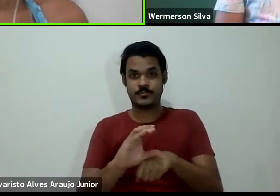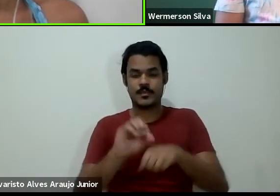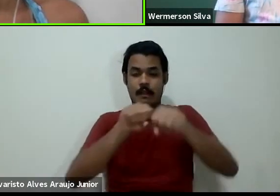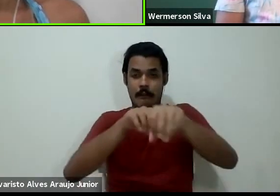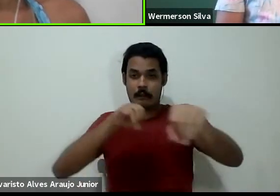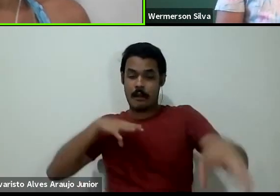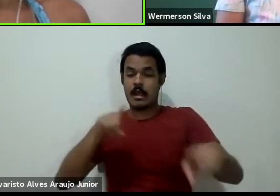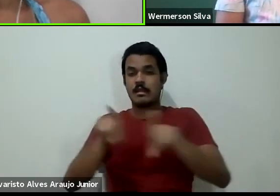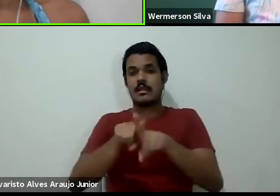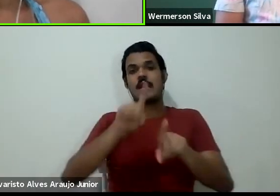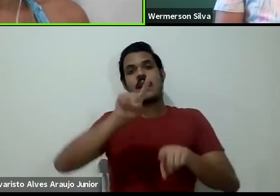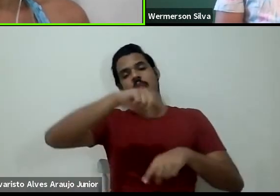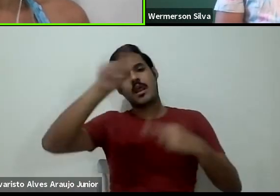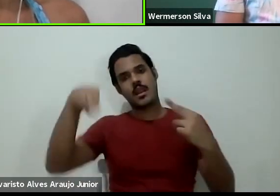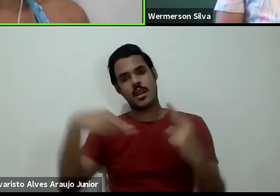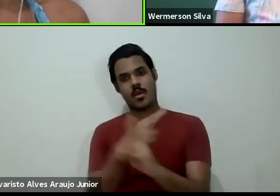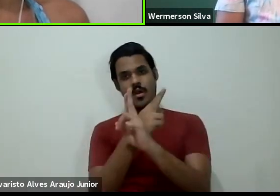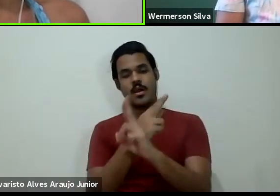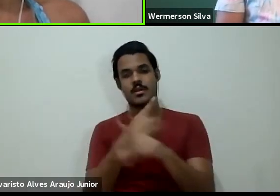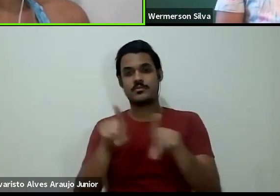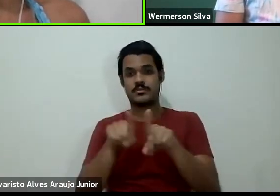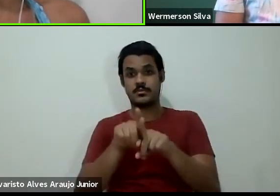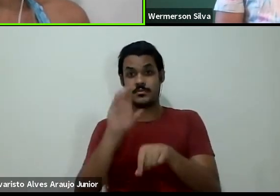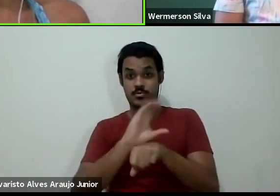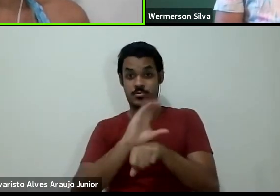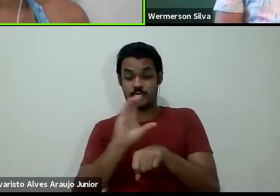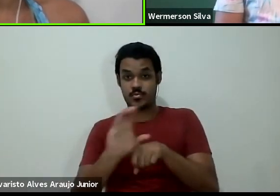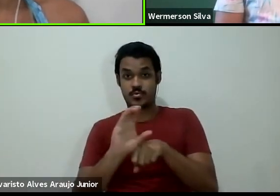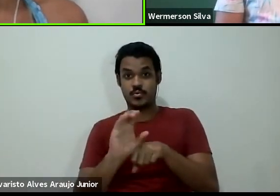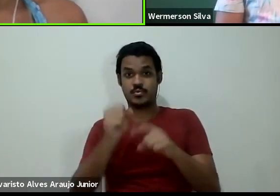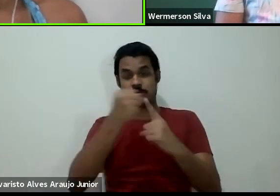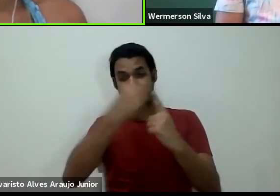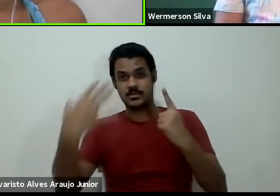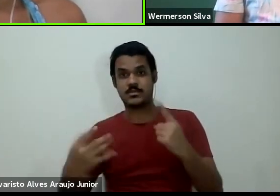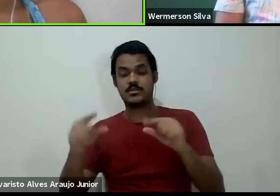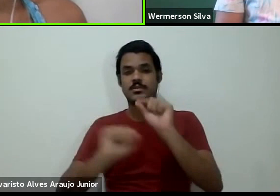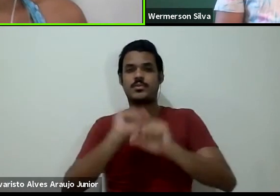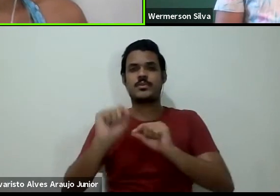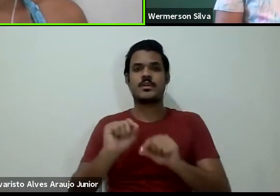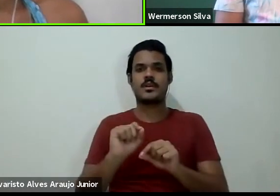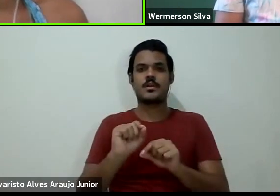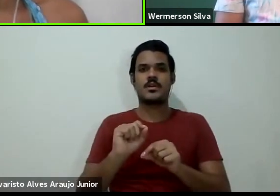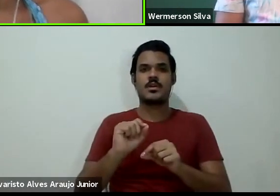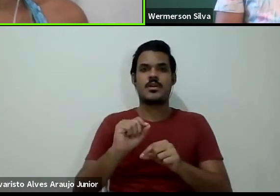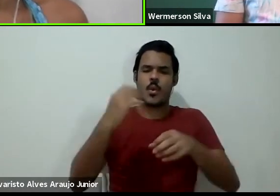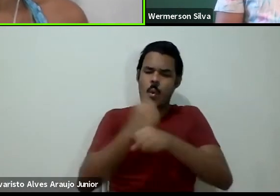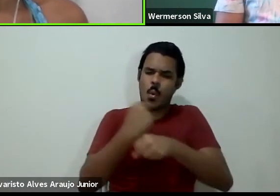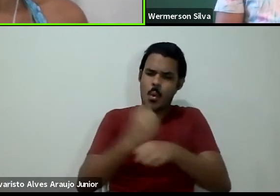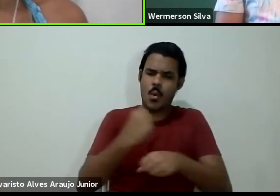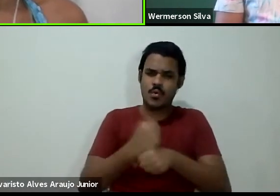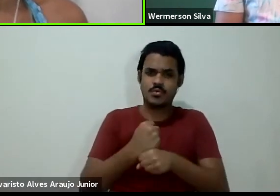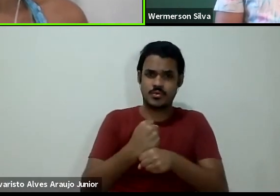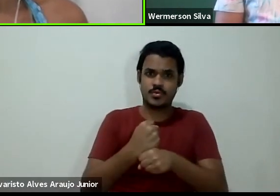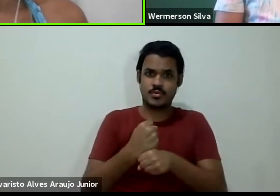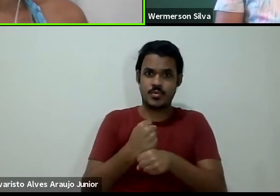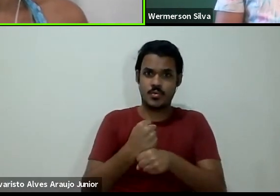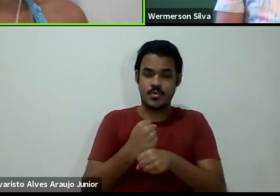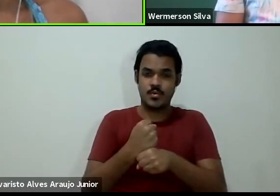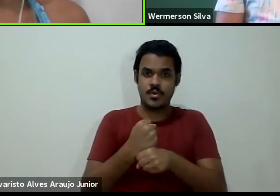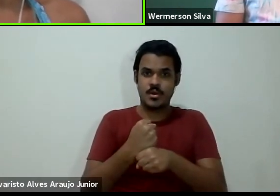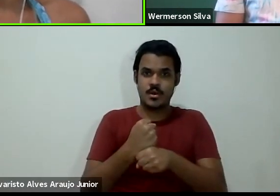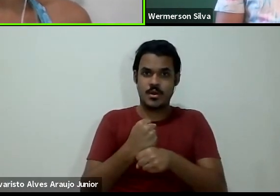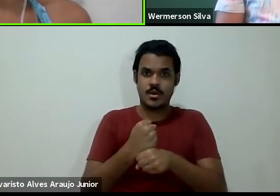da Bahia, coordenador do curso de extensão Construção do Saber Delamin, coordenador do projeto